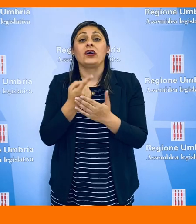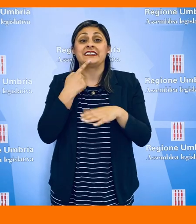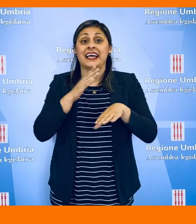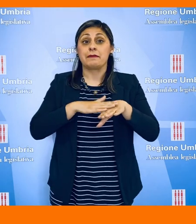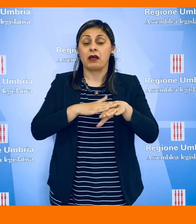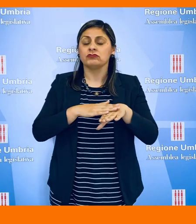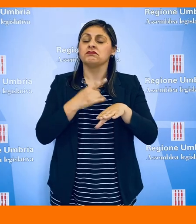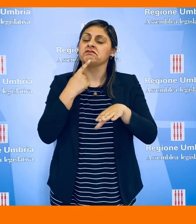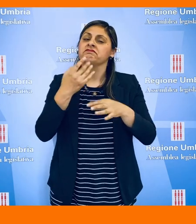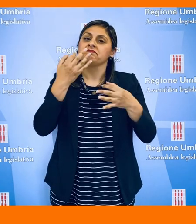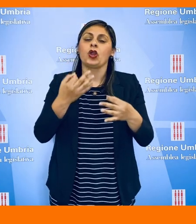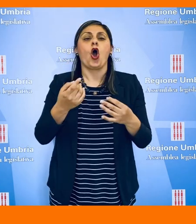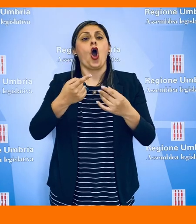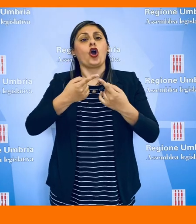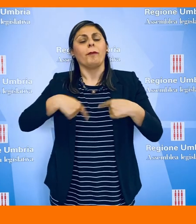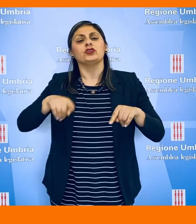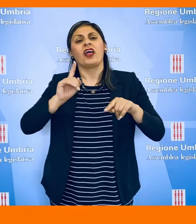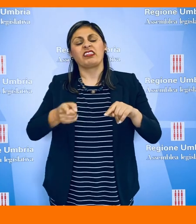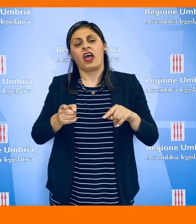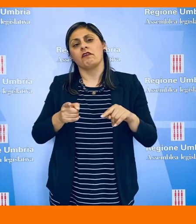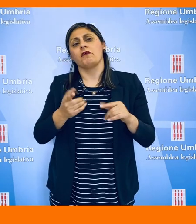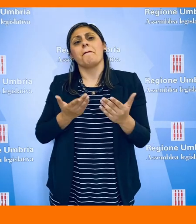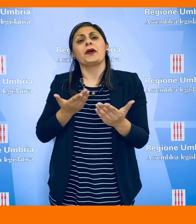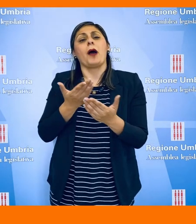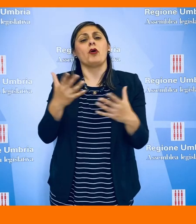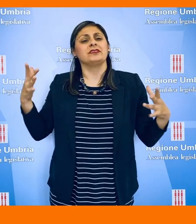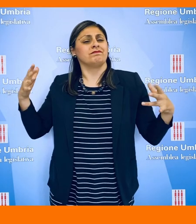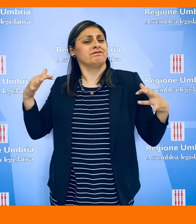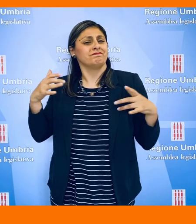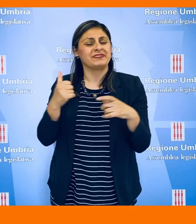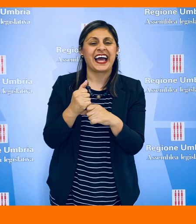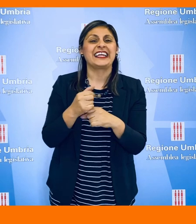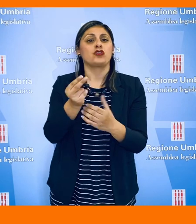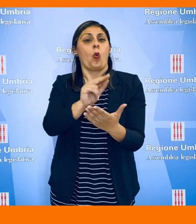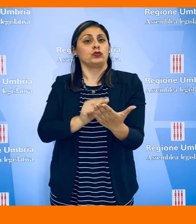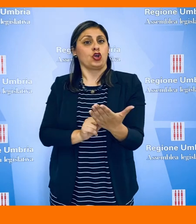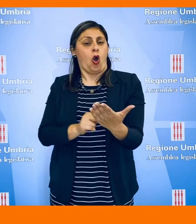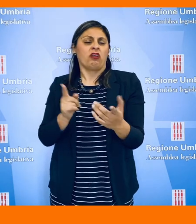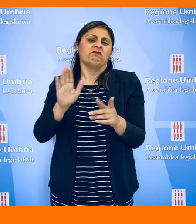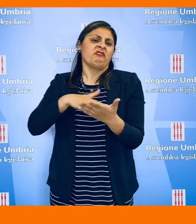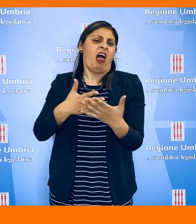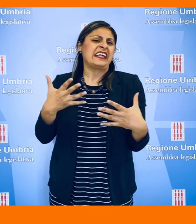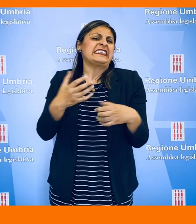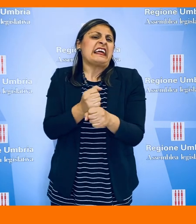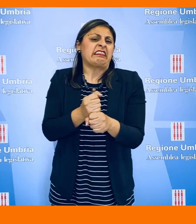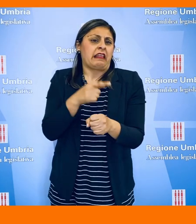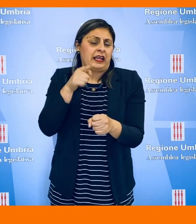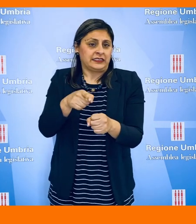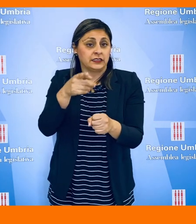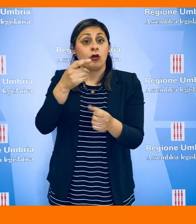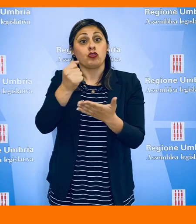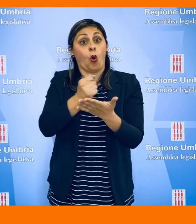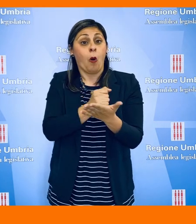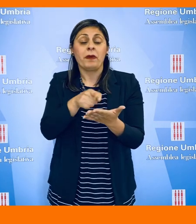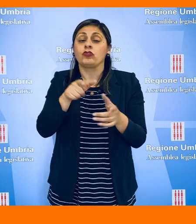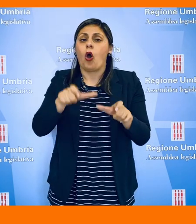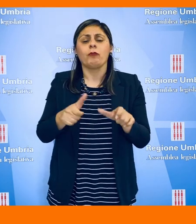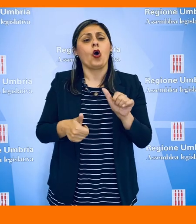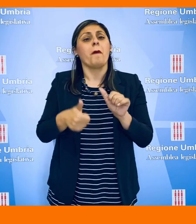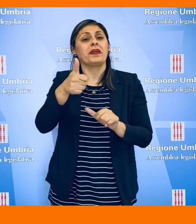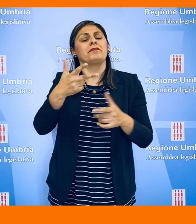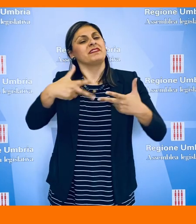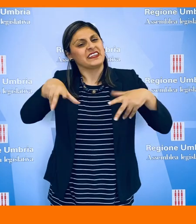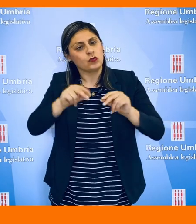Mancini, la commissione provvederà alla stesura di una proposta di risoluzione quale sintesi del lavoro svolto, documento che verrà tuttavia redatto dopo